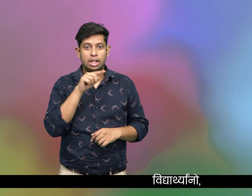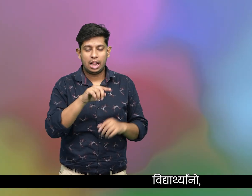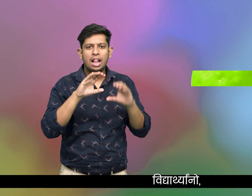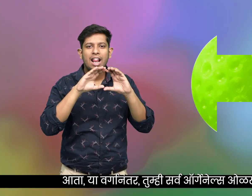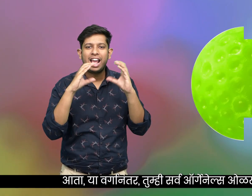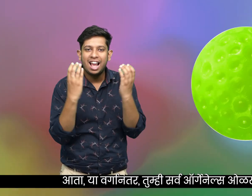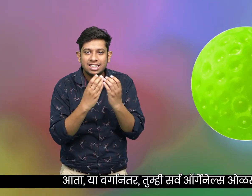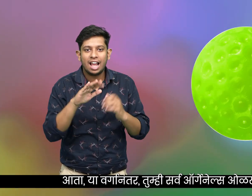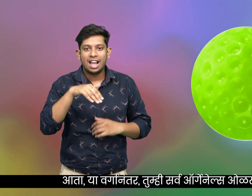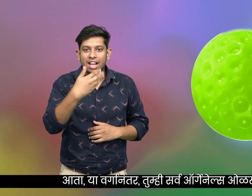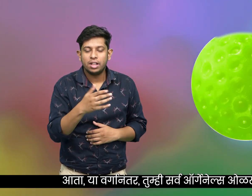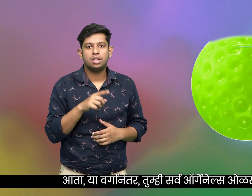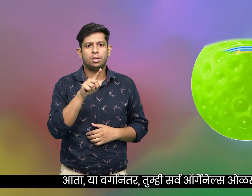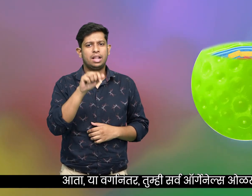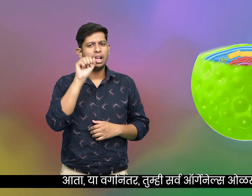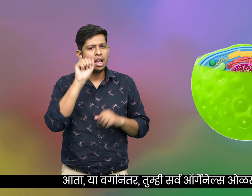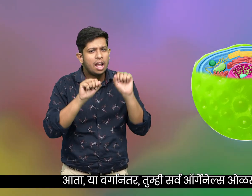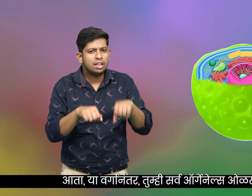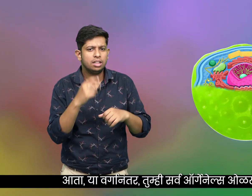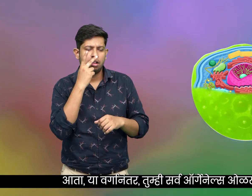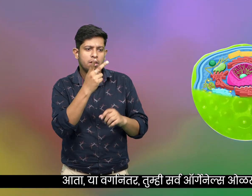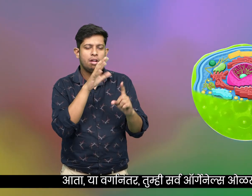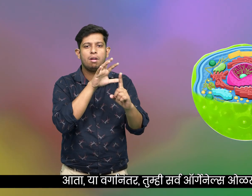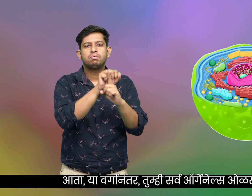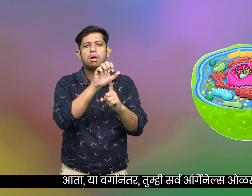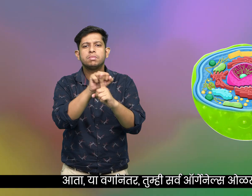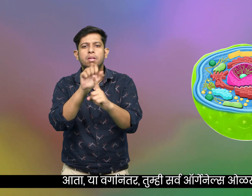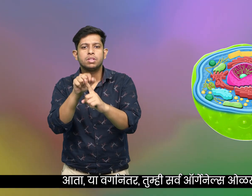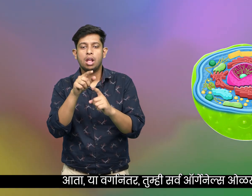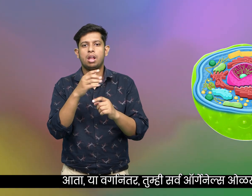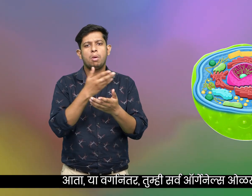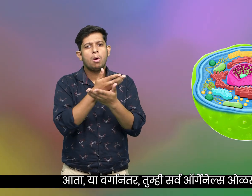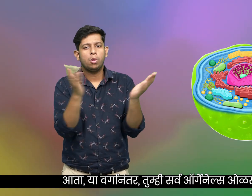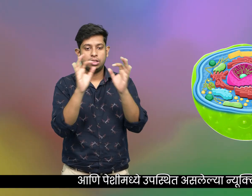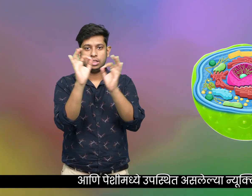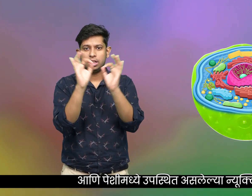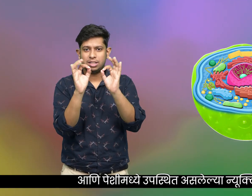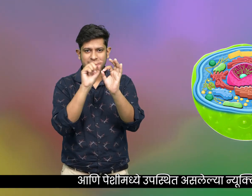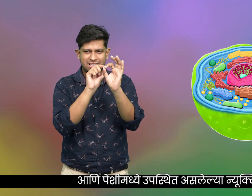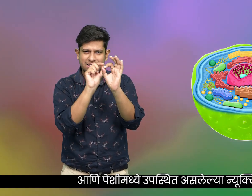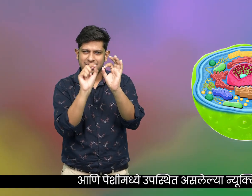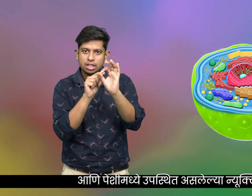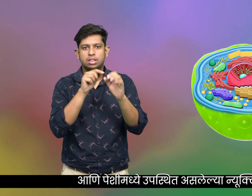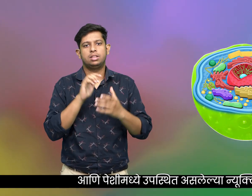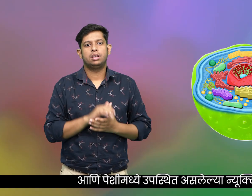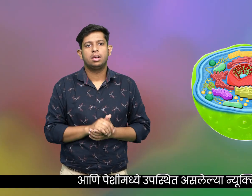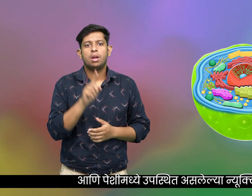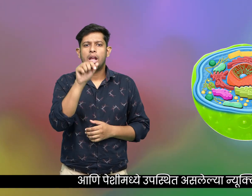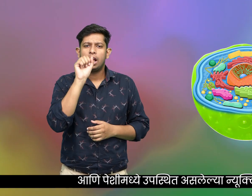विद्यार्थ्यांनो, आता या वर्गानंतर तुम्ही सर्व ऑर्गनेल्स ओळखू शकाल आणि पेशींमध्ये उपस्थित